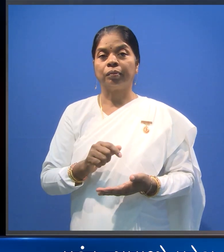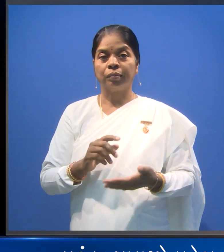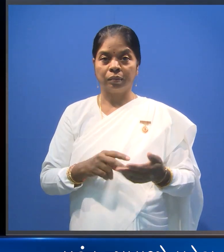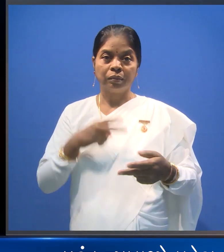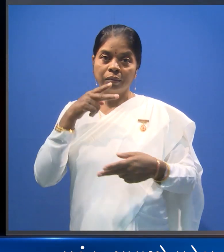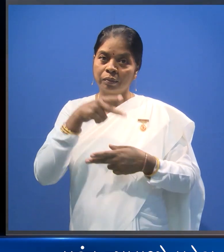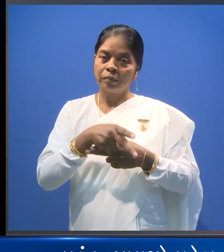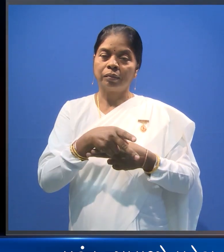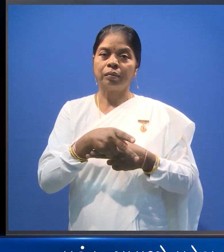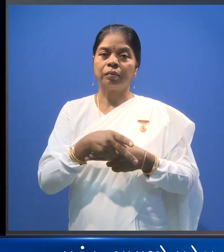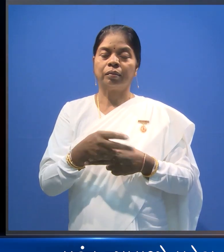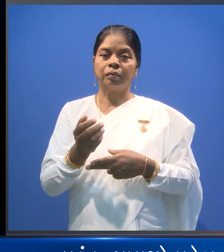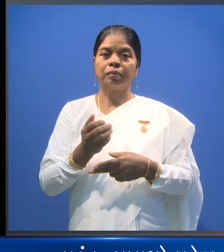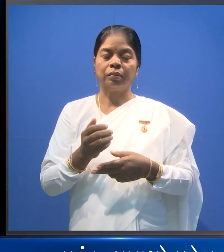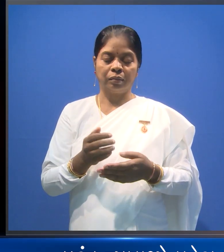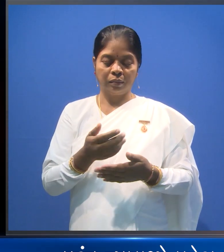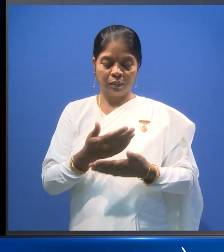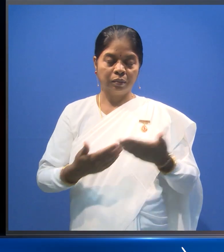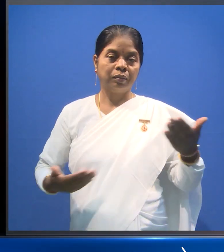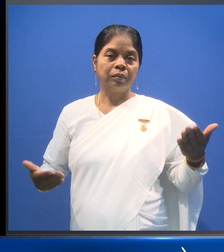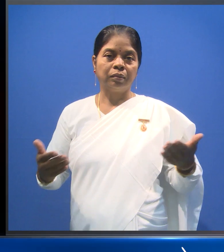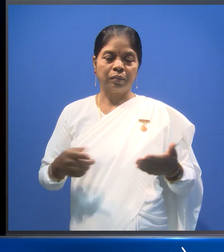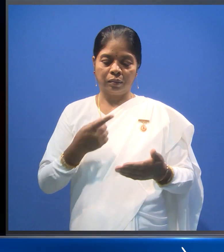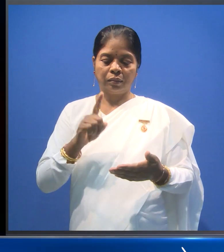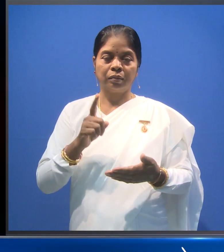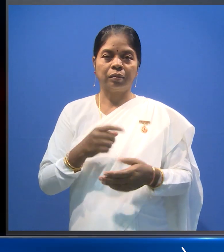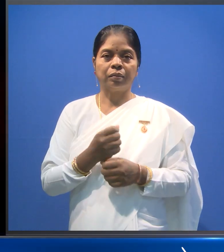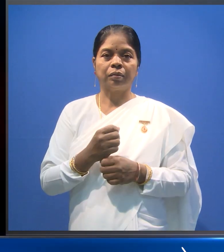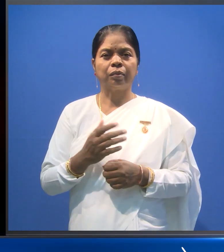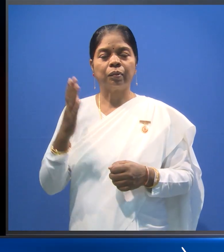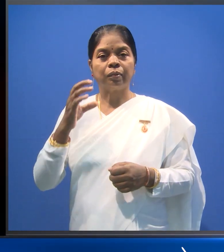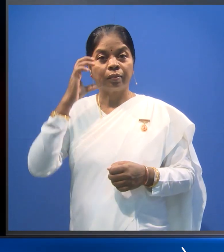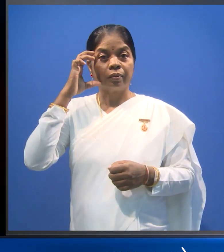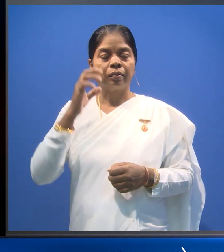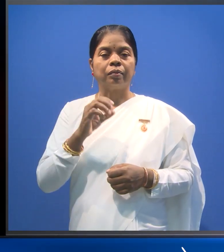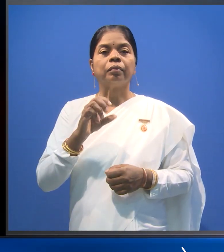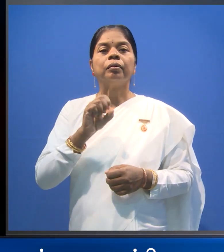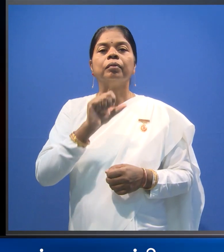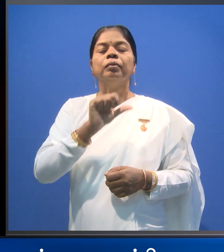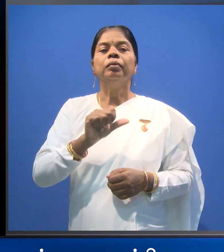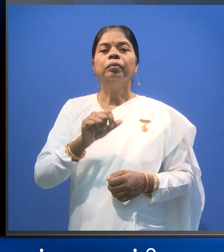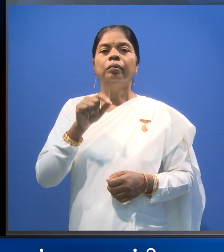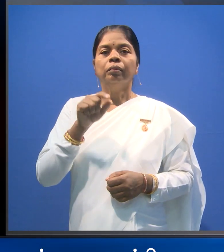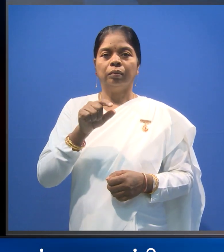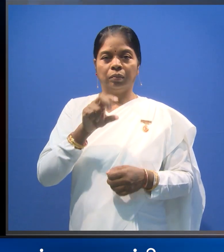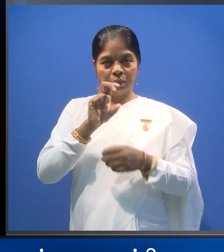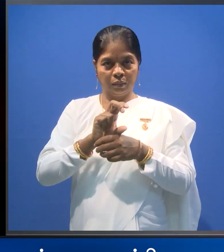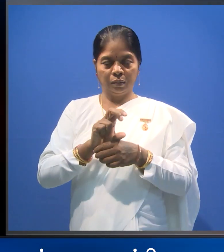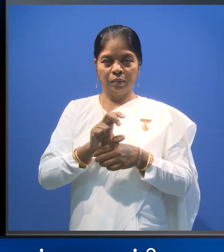प्रवेश घेण्याकरिता पूर्व परीक्षा पास करणे खूप कठीण असते. आनंद कुमार